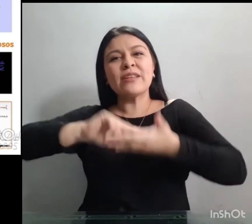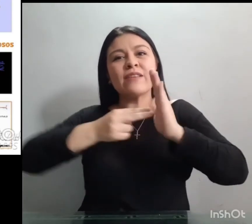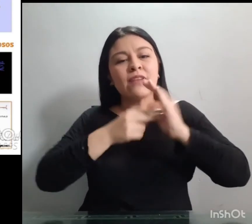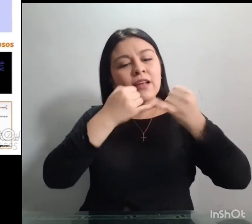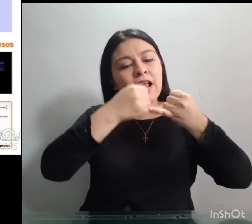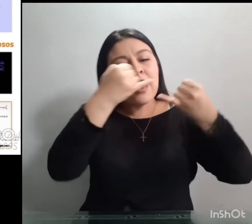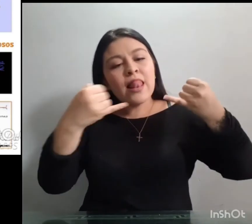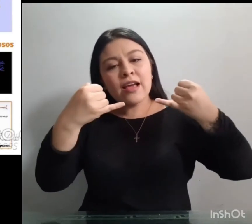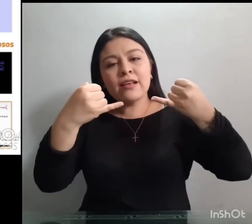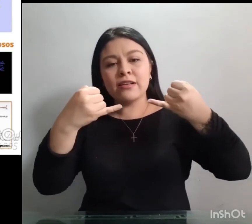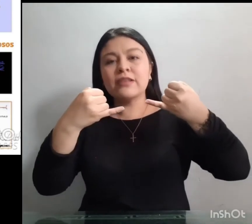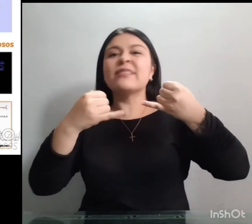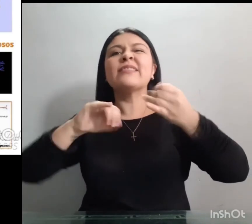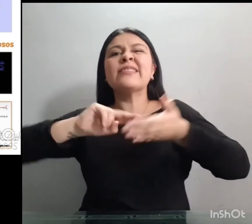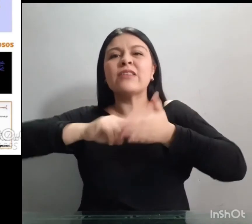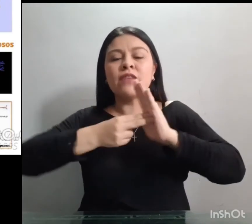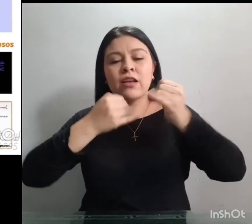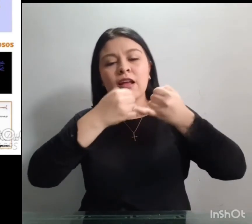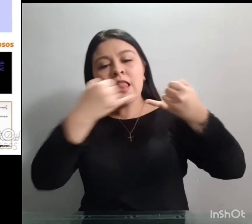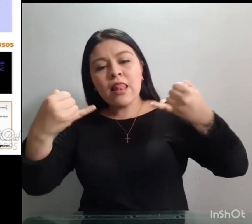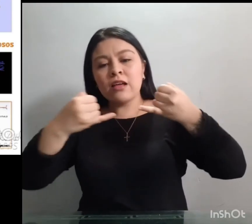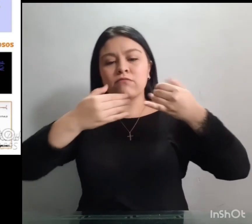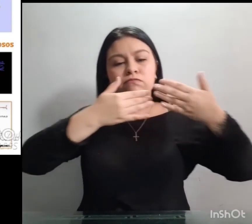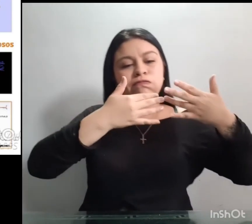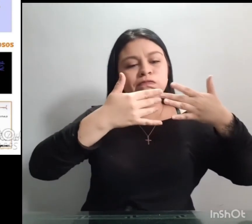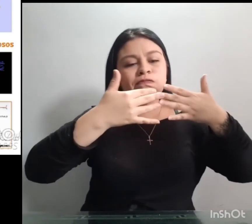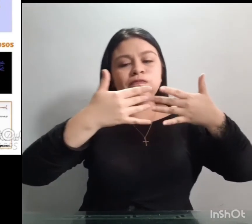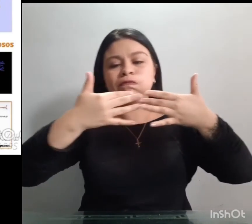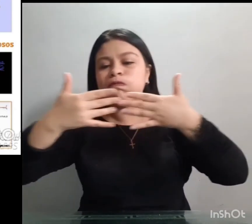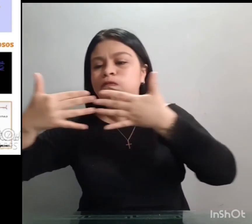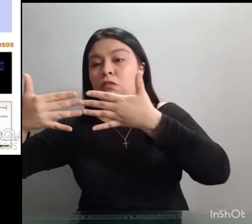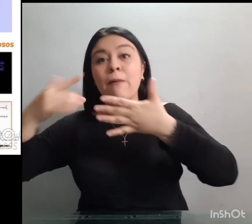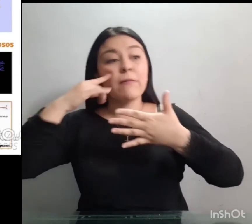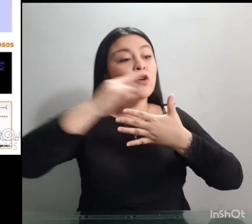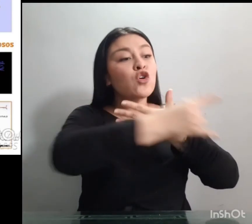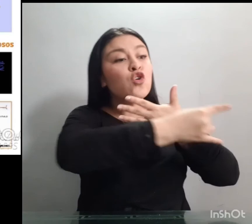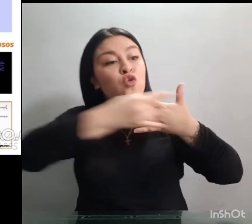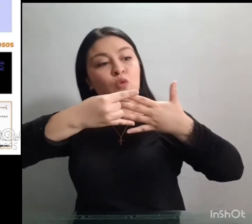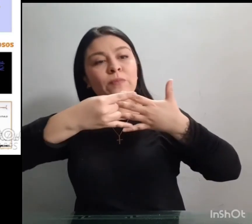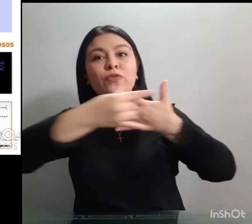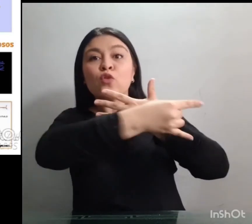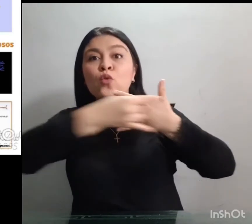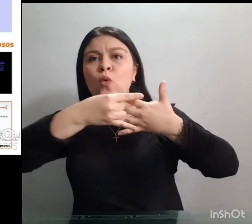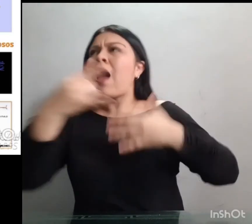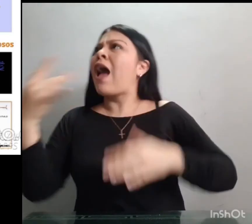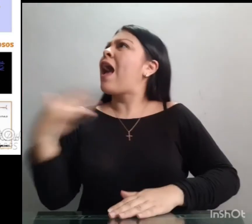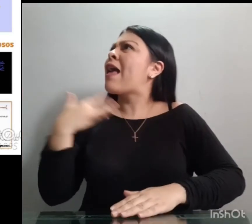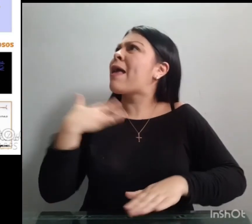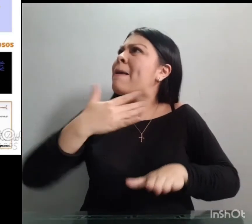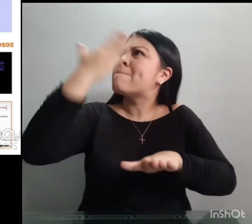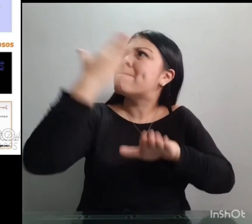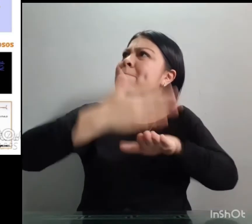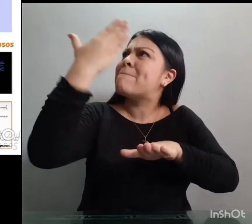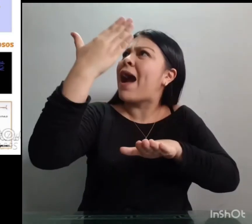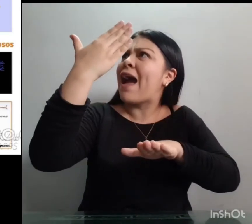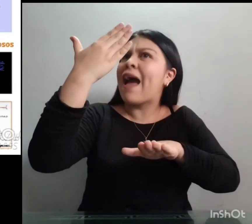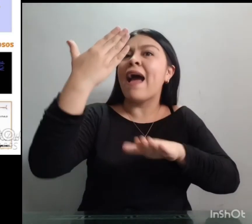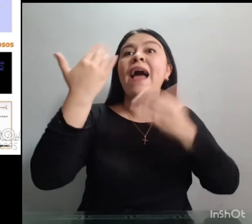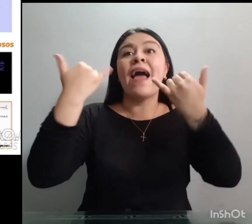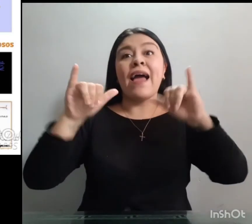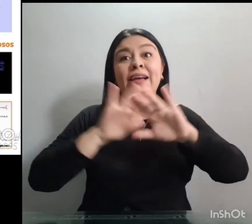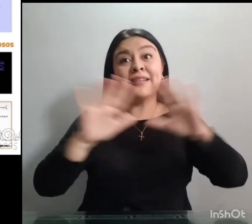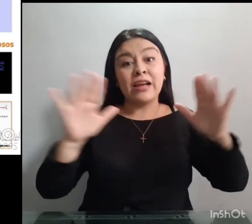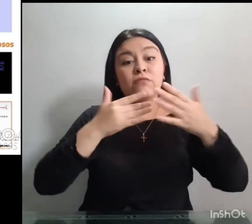a otra. Por ejemplo, hasta esta neurona llega el estímulo, que fue el golpe, luego pasa aquí por el cuerpo